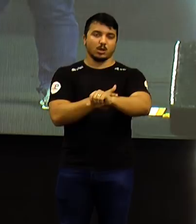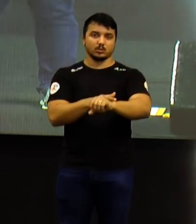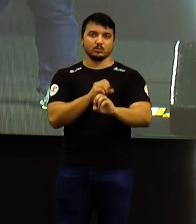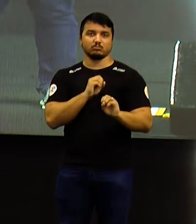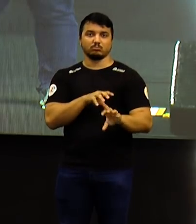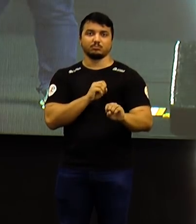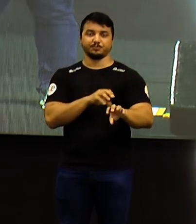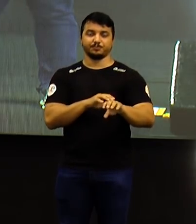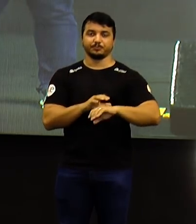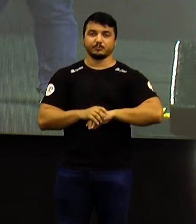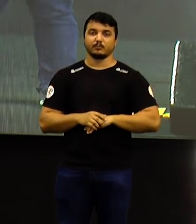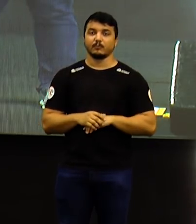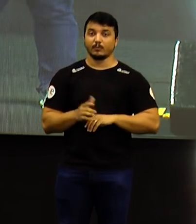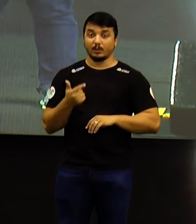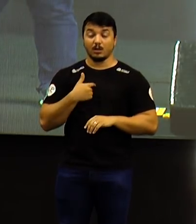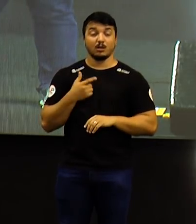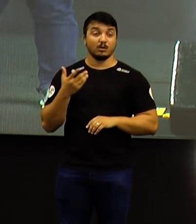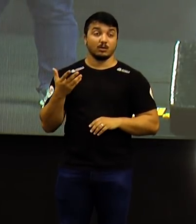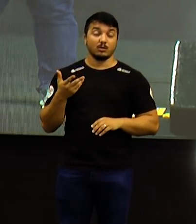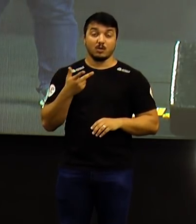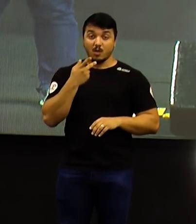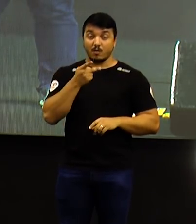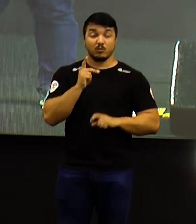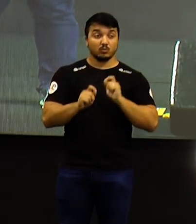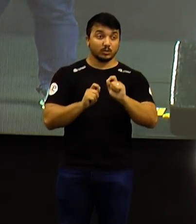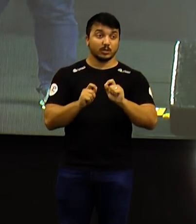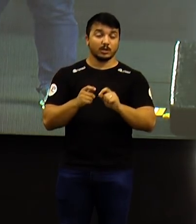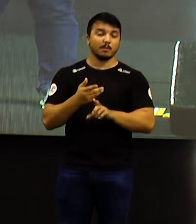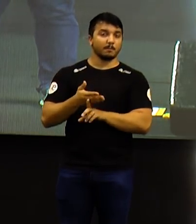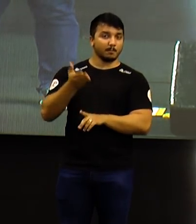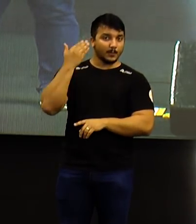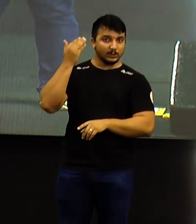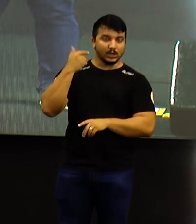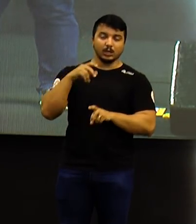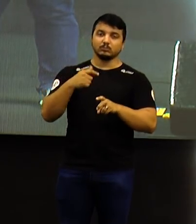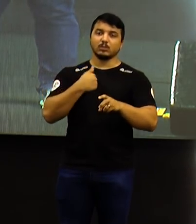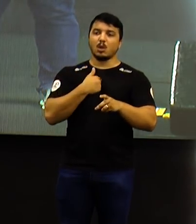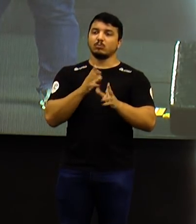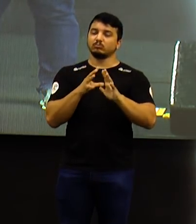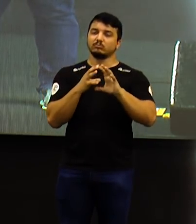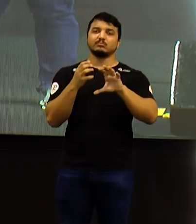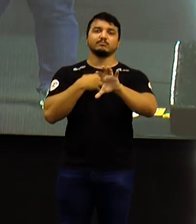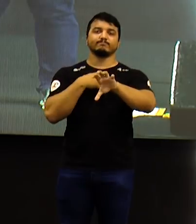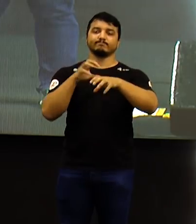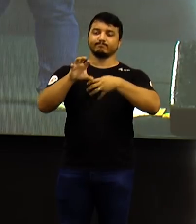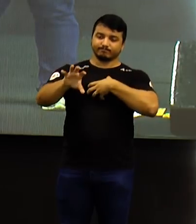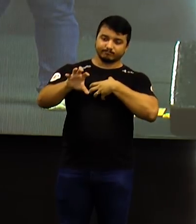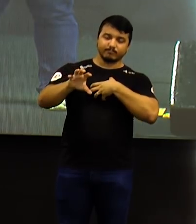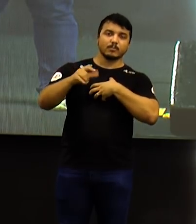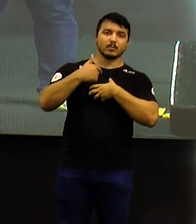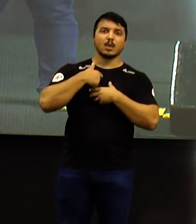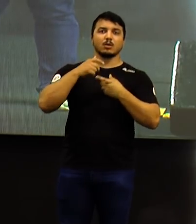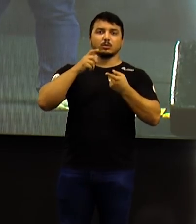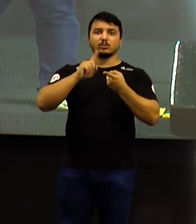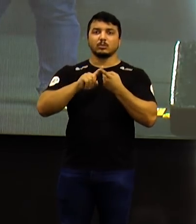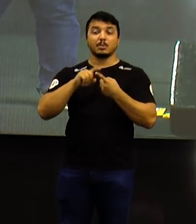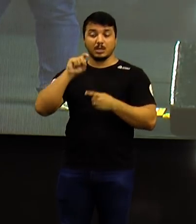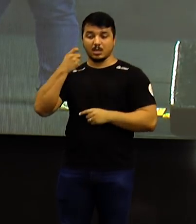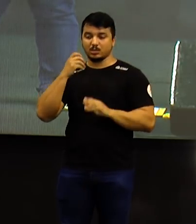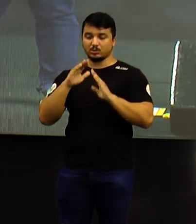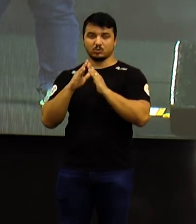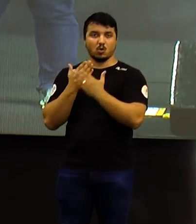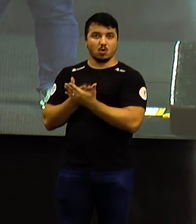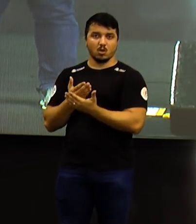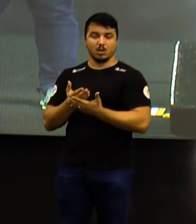Então eu sempre digo que eu um dia tive no lugar de vocês. Eu sou ex-aluno de escola